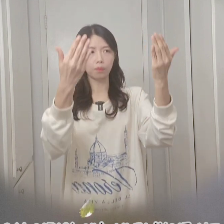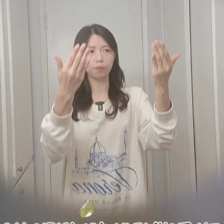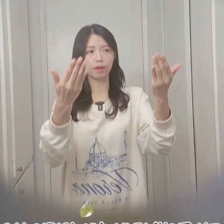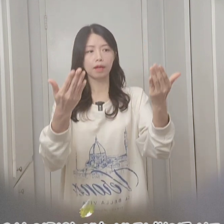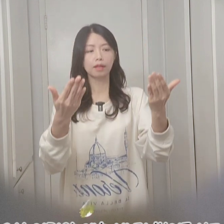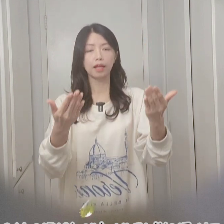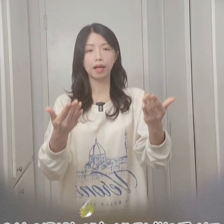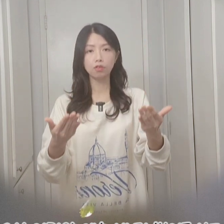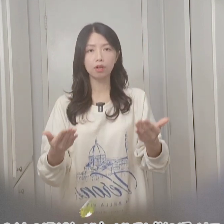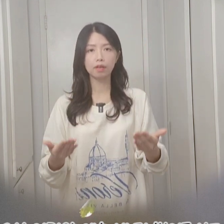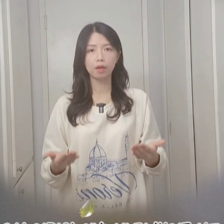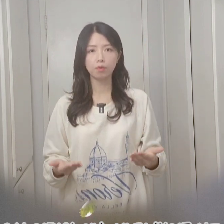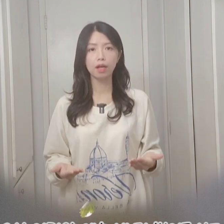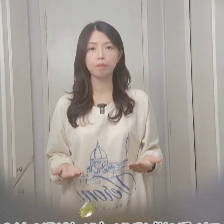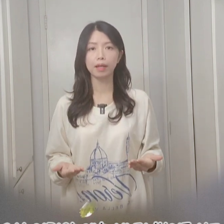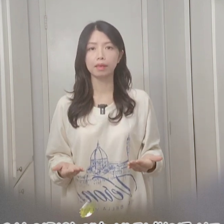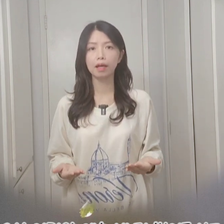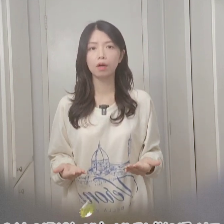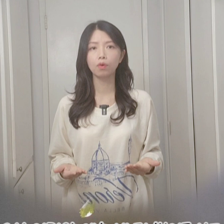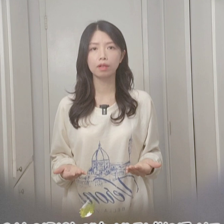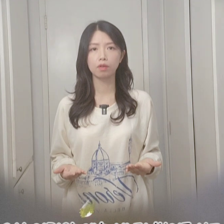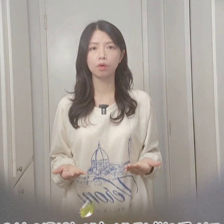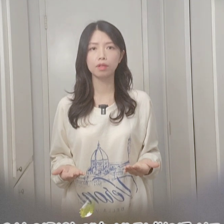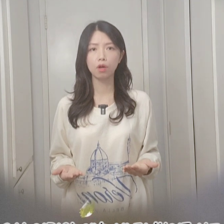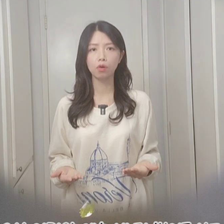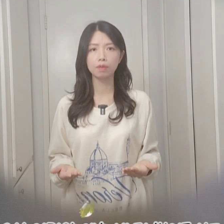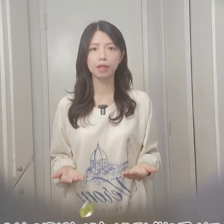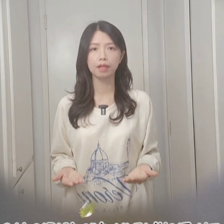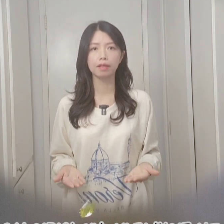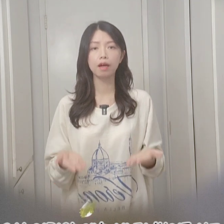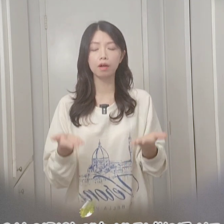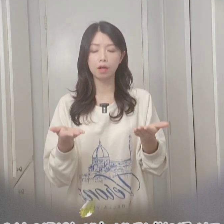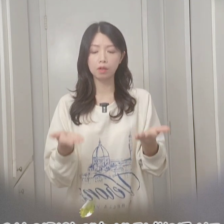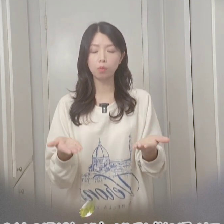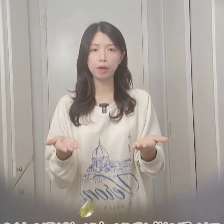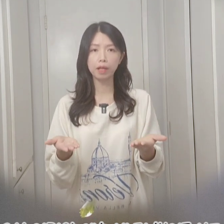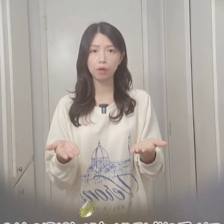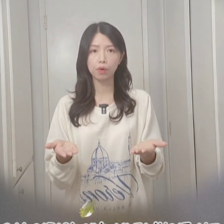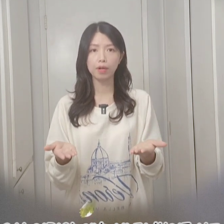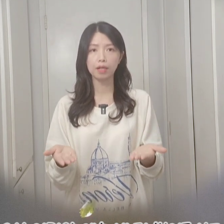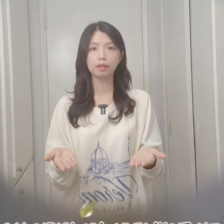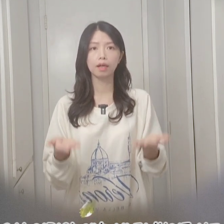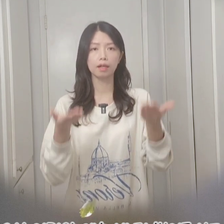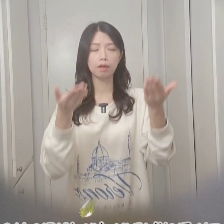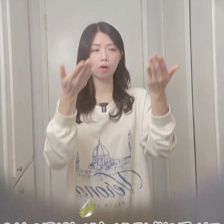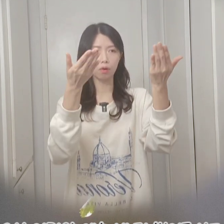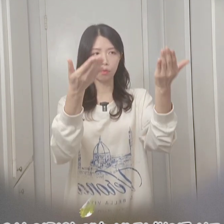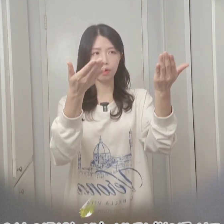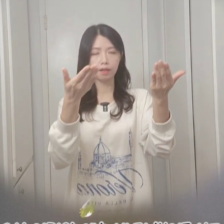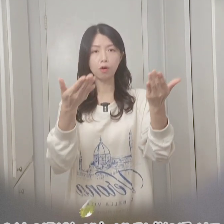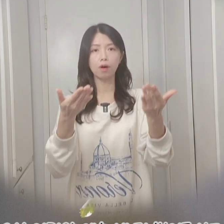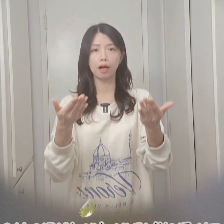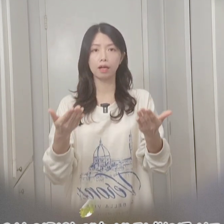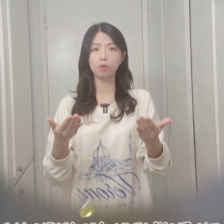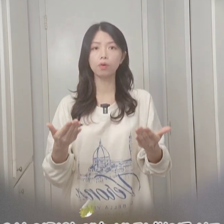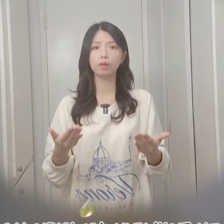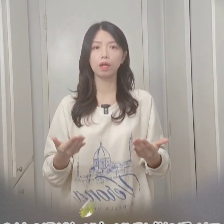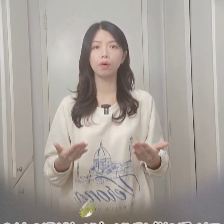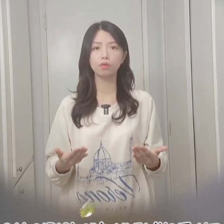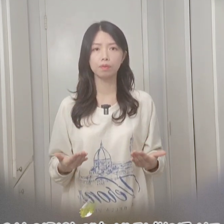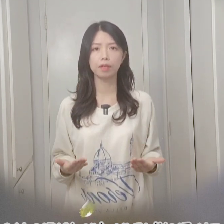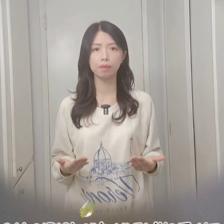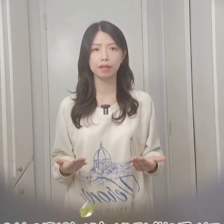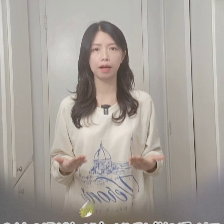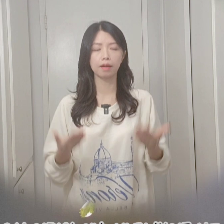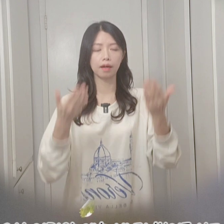씻어주시고 나에게 해주셨기 때문에 받다라고 한 뒤의 수어를 사용하시면 되는데요. 손바닥이 위로 한 이 상태에서 위에서 아래로